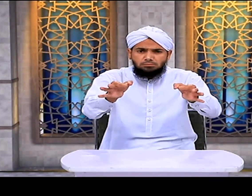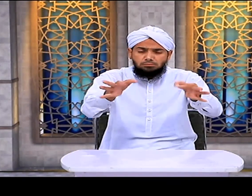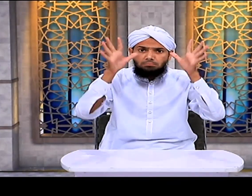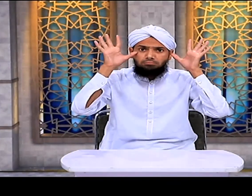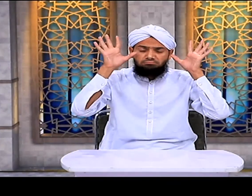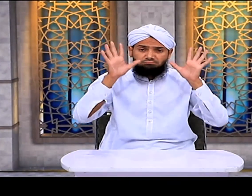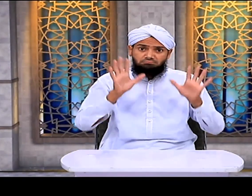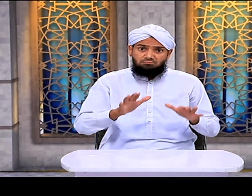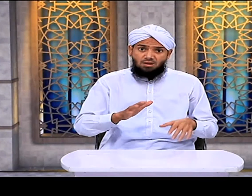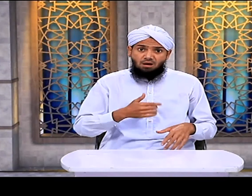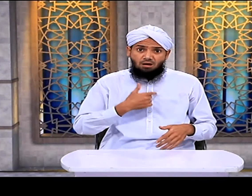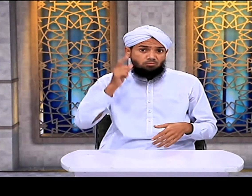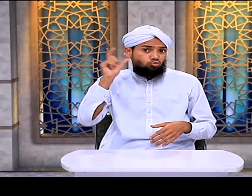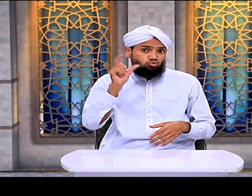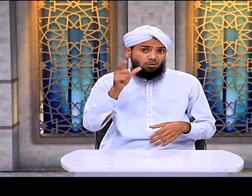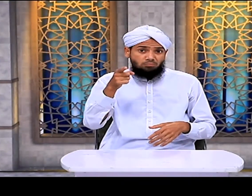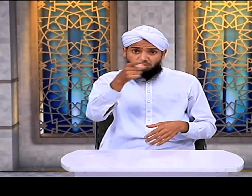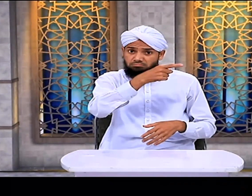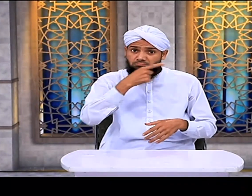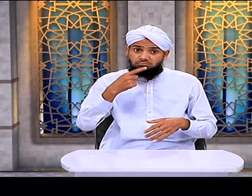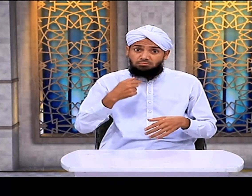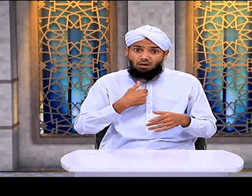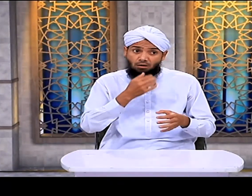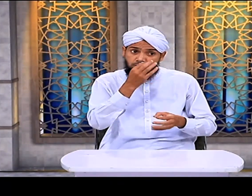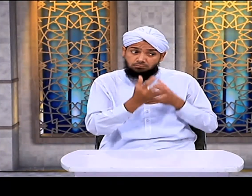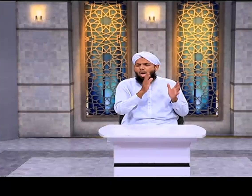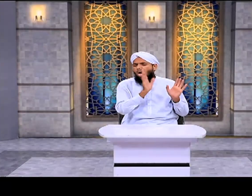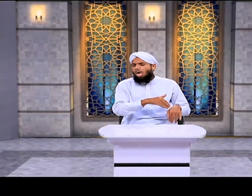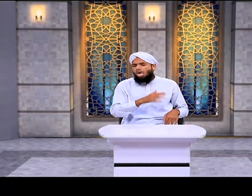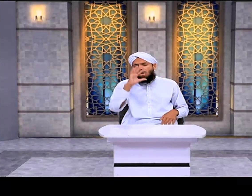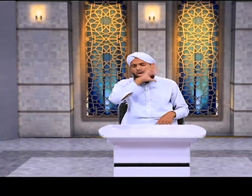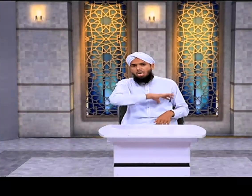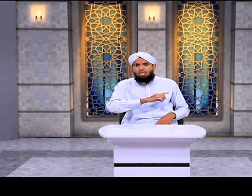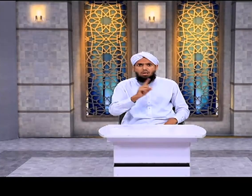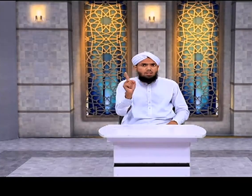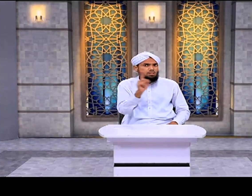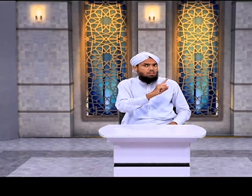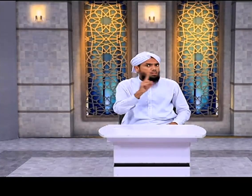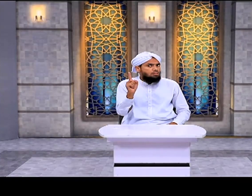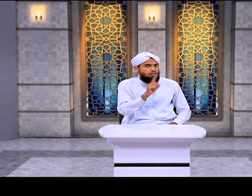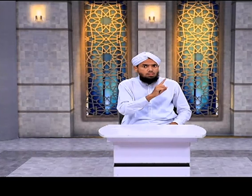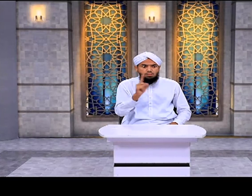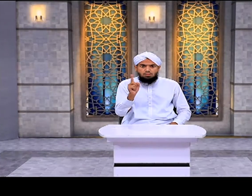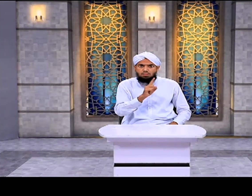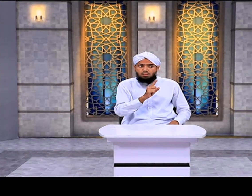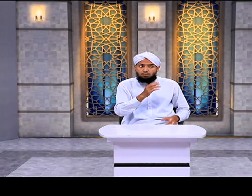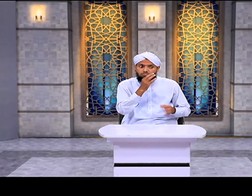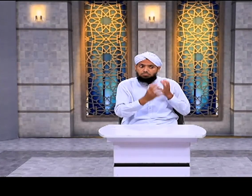عاشقان رسول، بے شک جہنم کوئی ایسی چیز نہیں کہ اس سے غفلت برتی جائے۔ جہنم کا عذاب